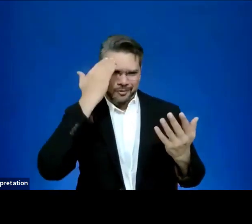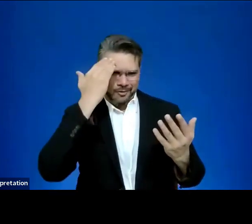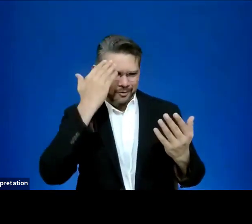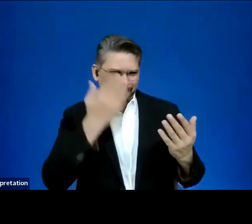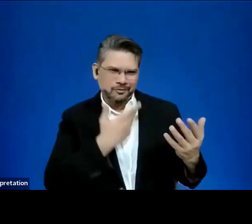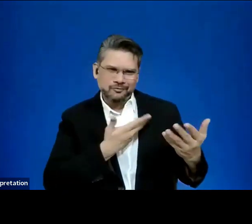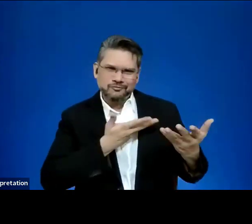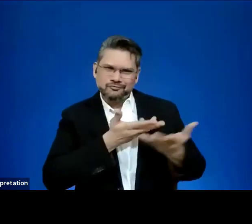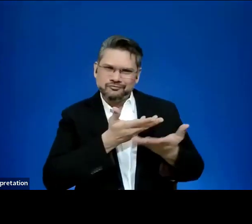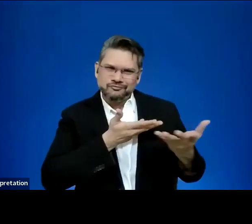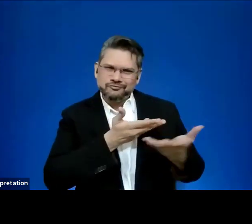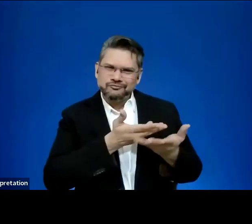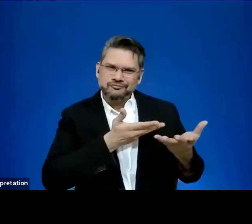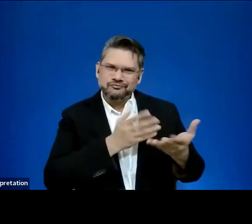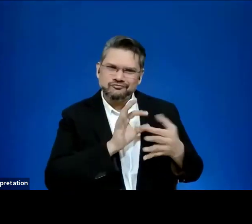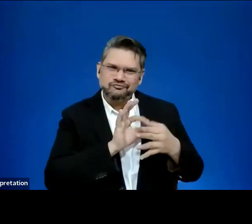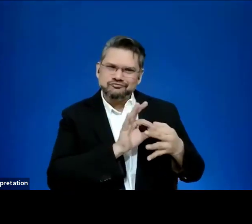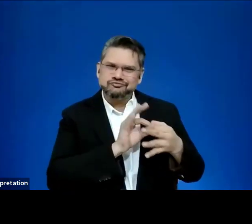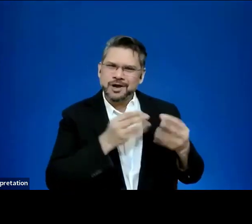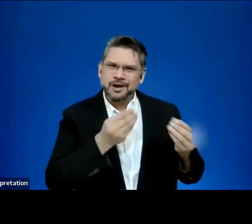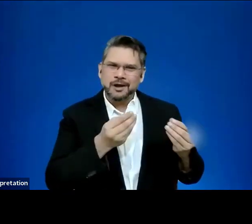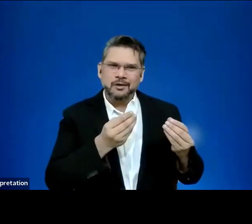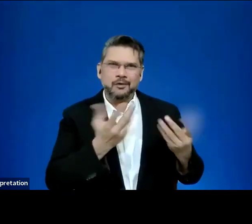我怎么见到她的呢？